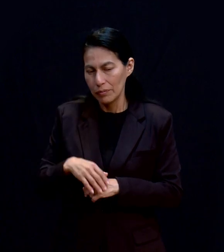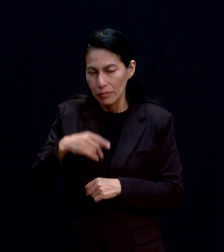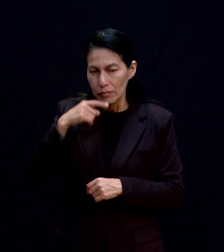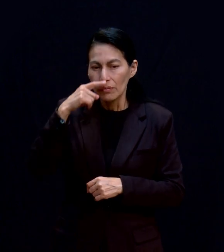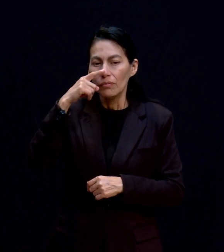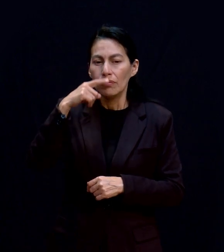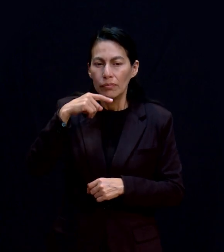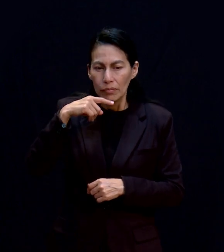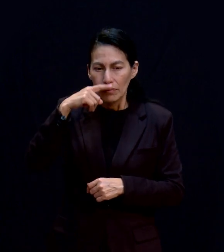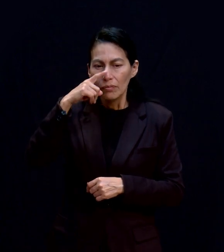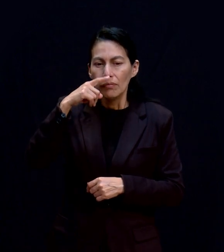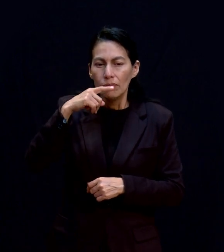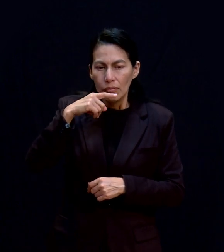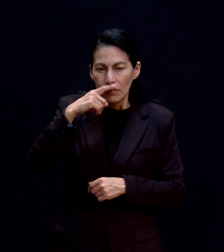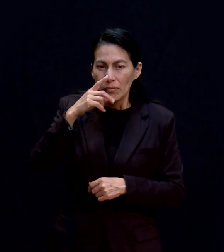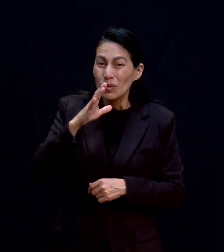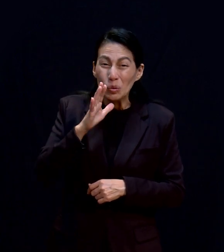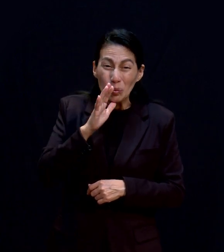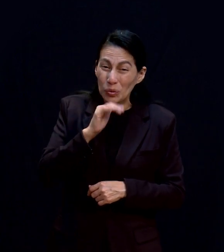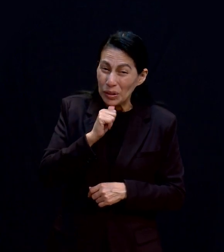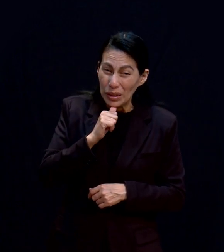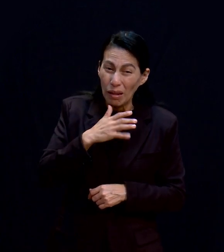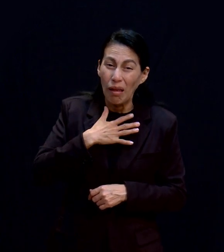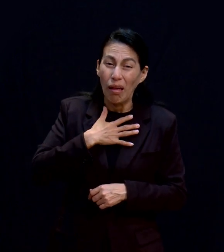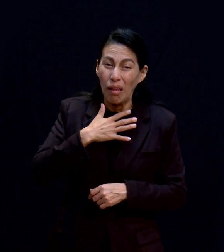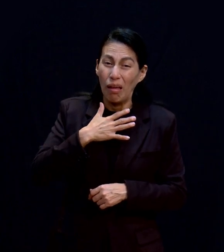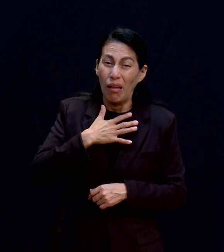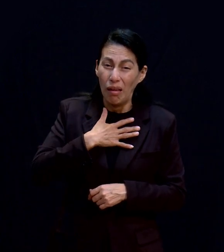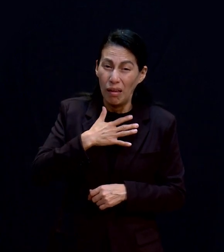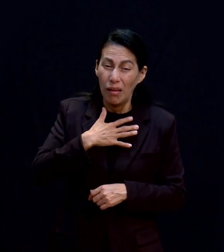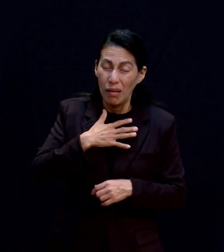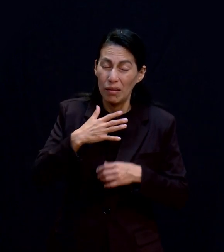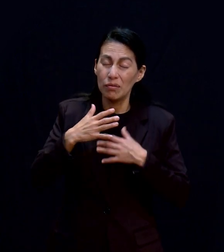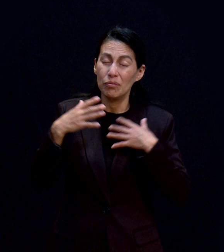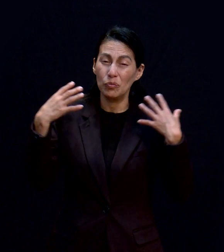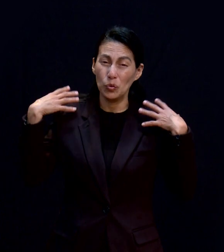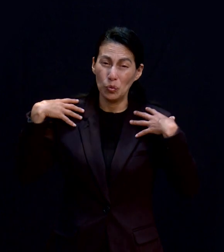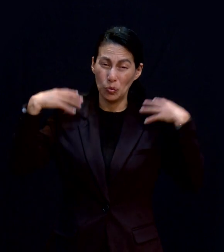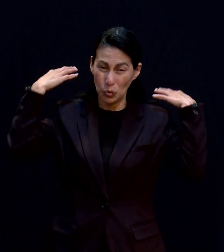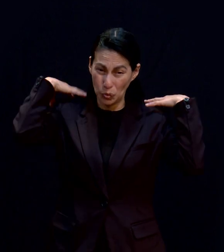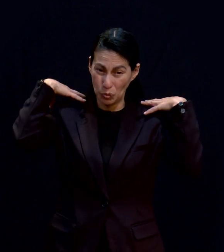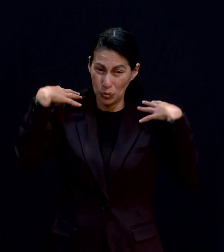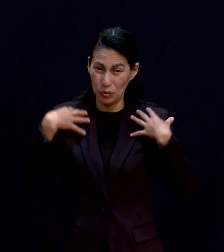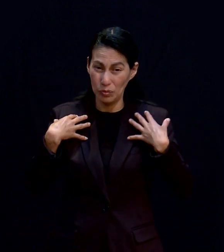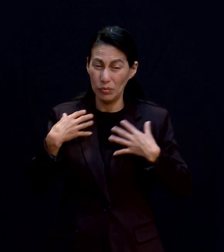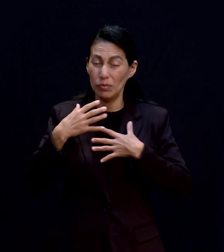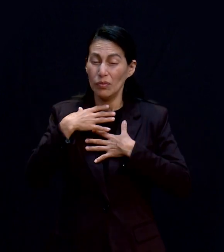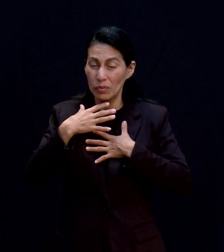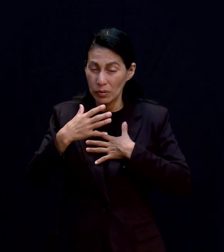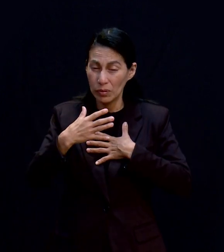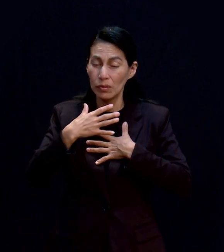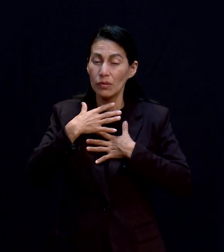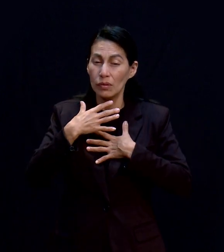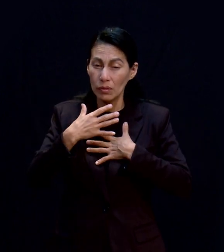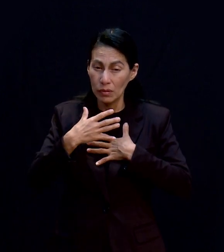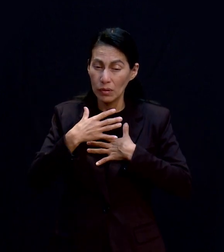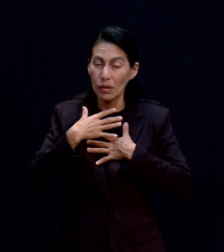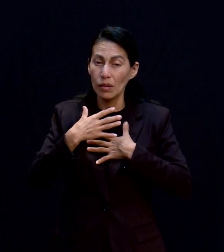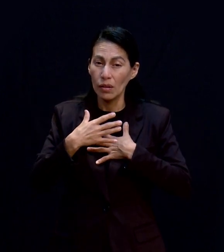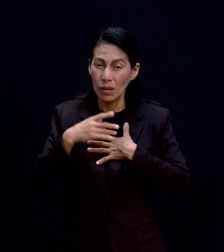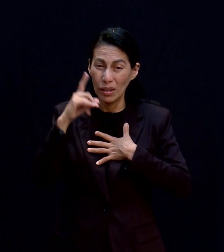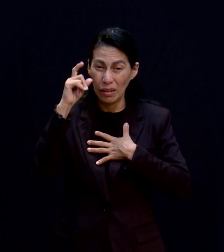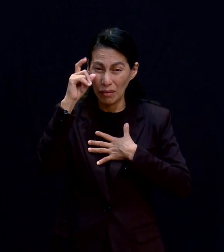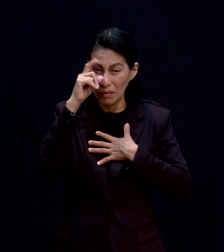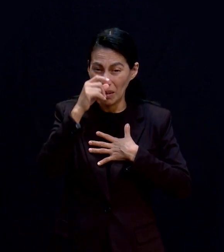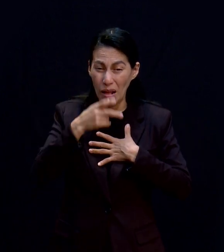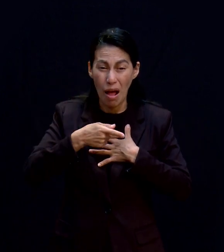ahí no podía ni respirar se escuchaba cómo se quejaban sus pulmones realmente